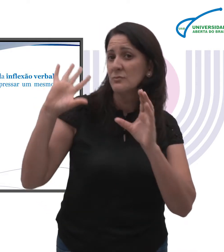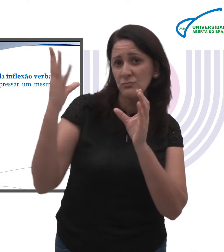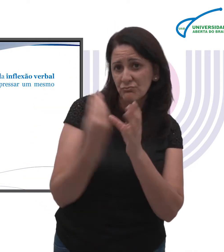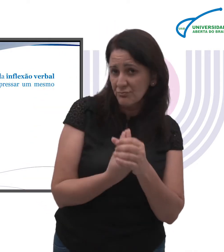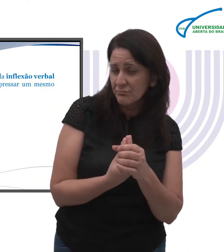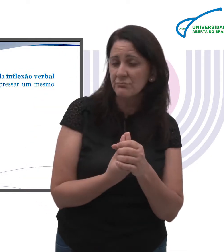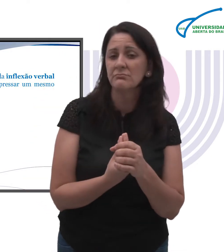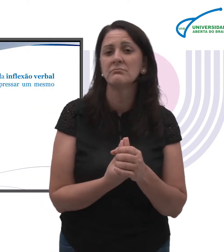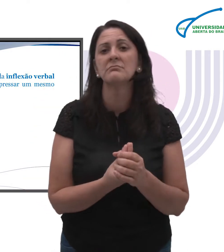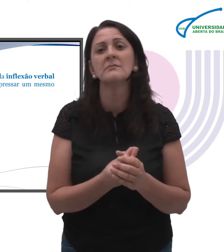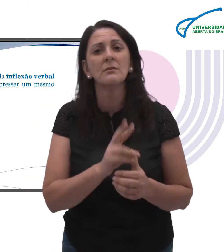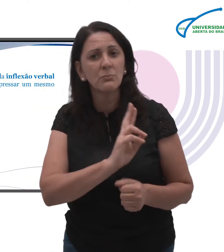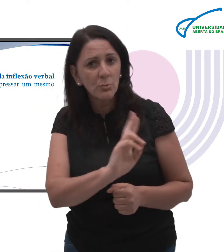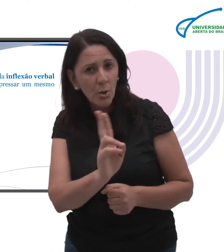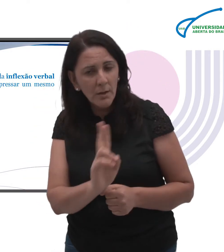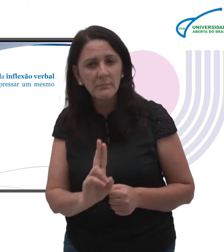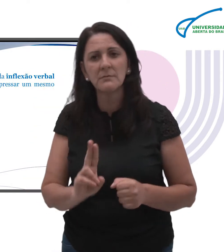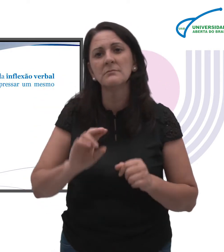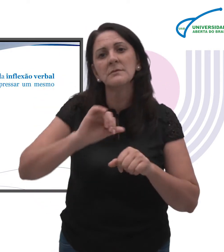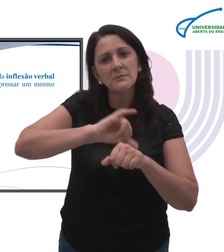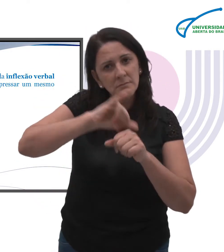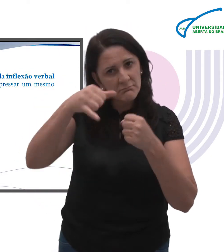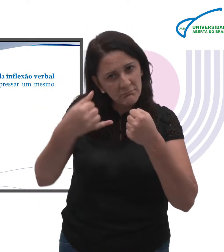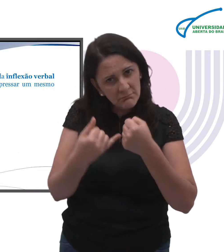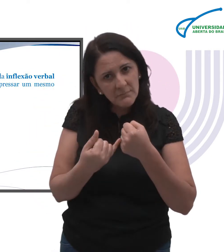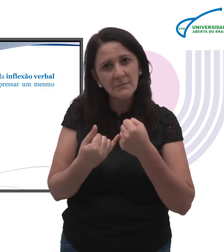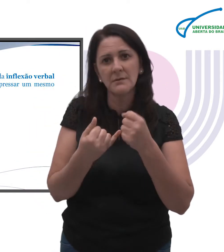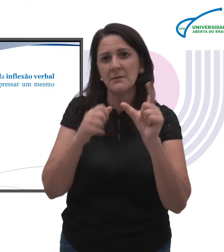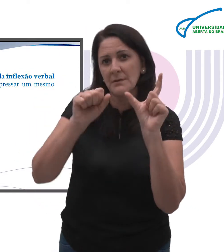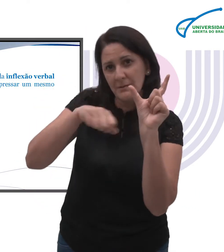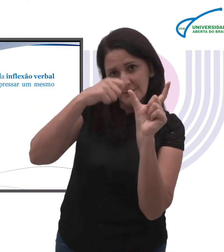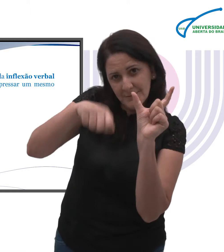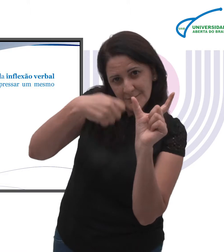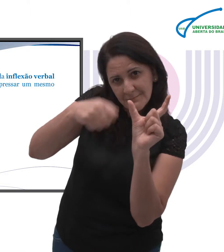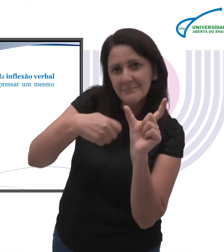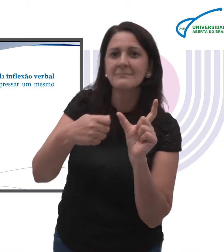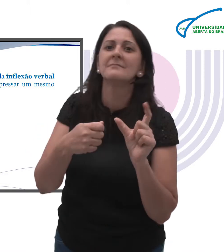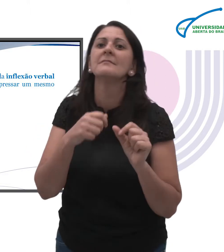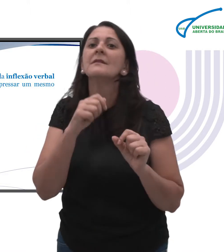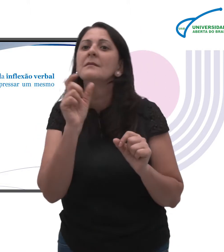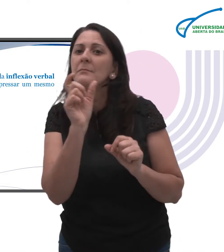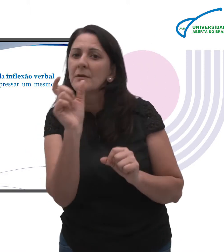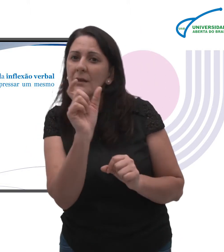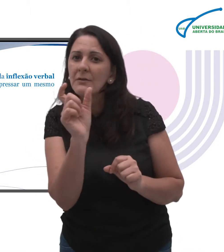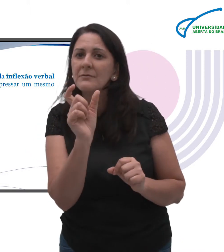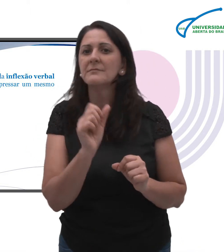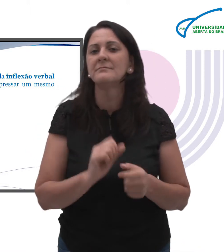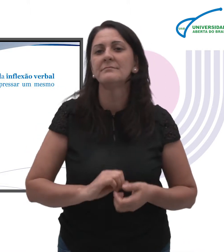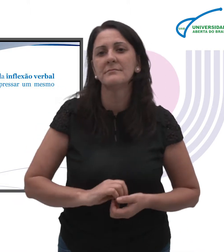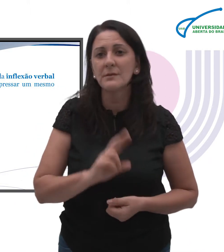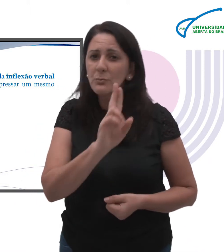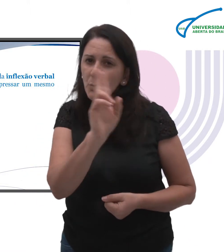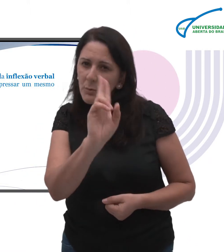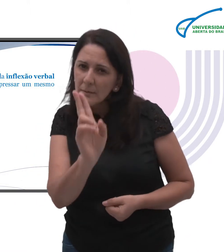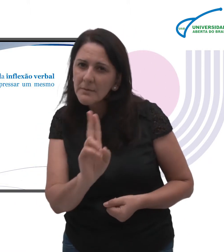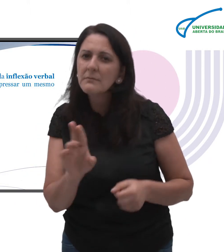utilizando singular, plural, nomes e adjetivos, que é a flexão nominal, e os verbos nos